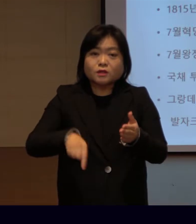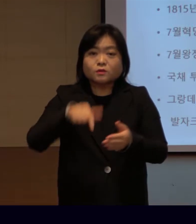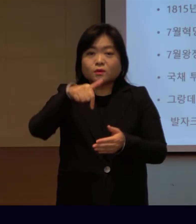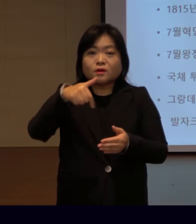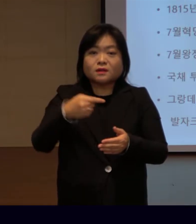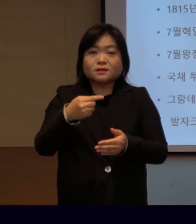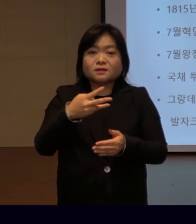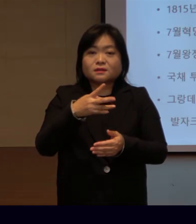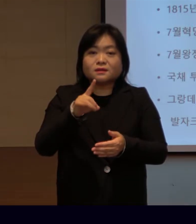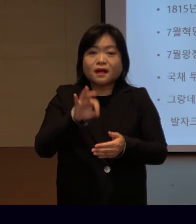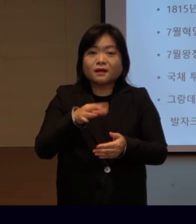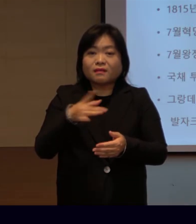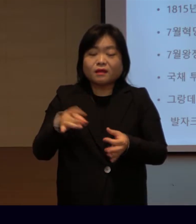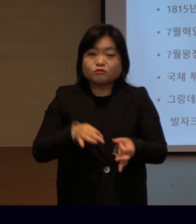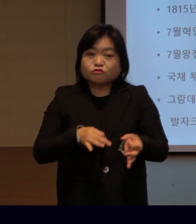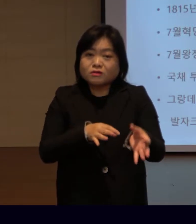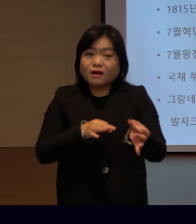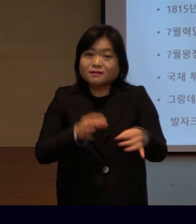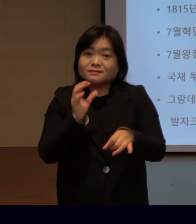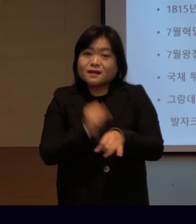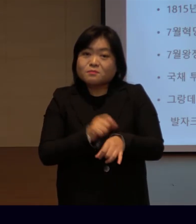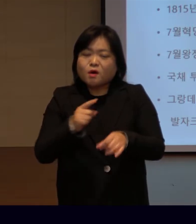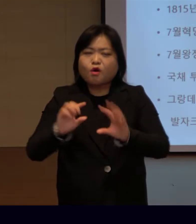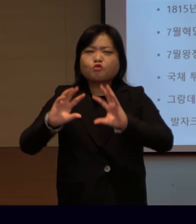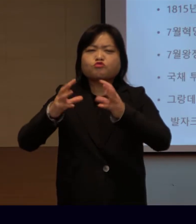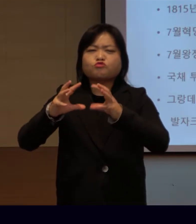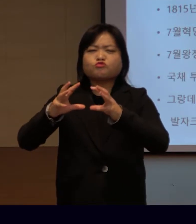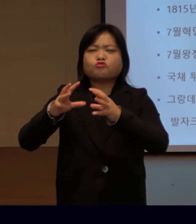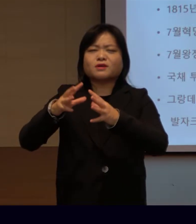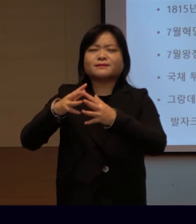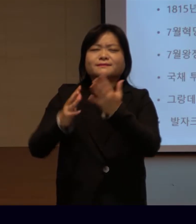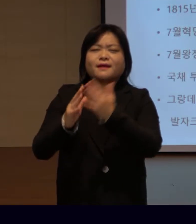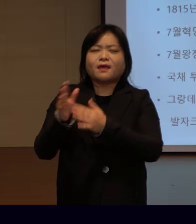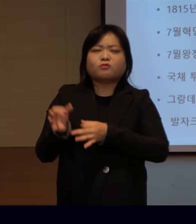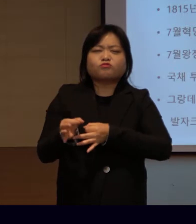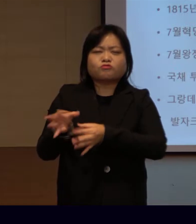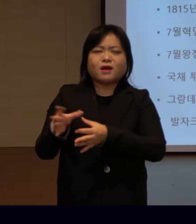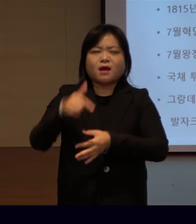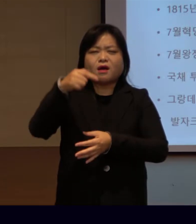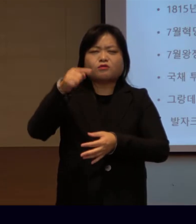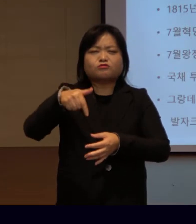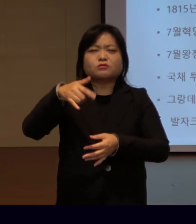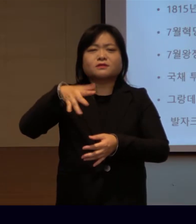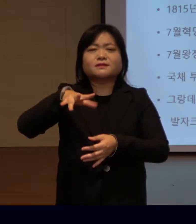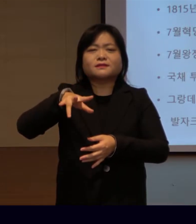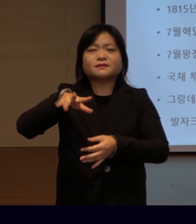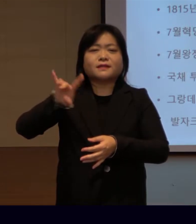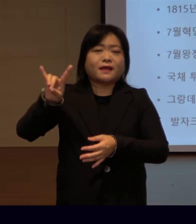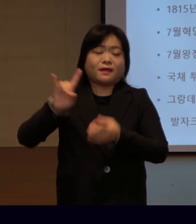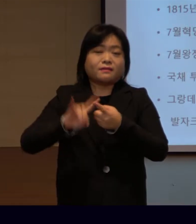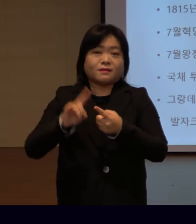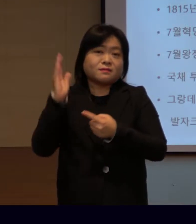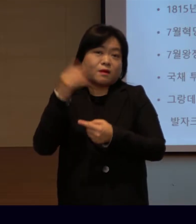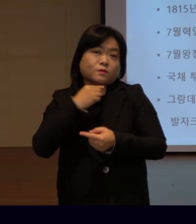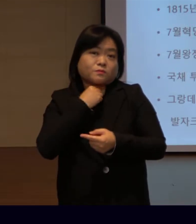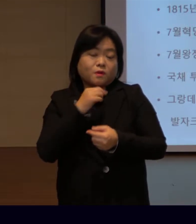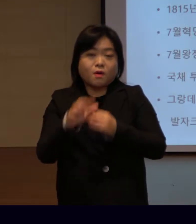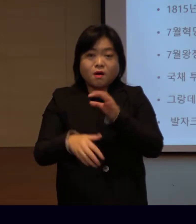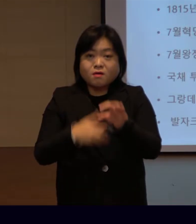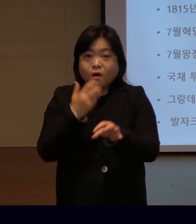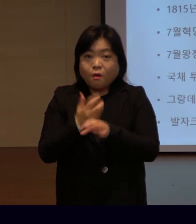사람이 투자를 가장 잘한 것은 국채 투자였습니다. 저는 이 국채 얘기를 하고 싶은 거예요. 혁명